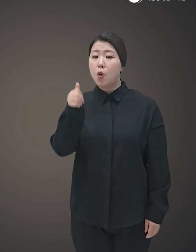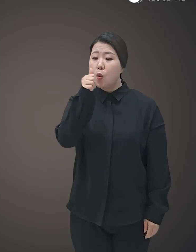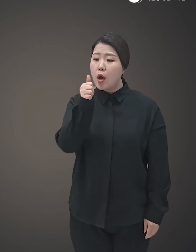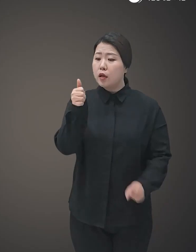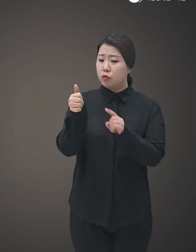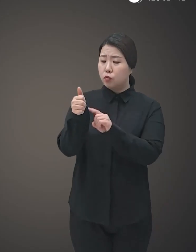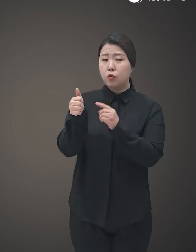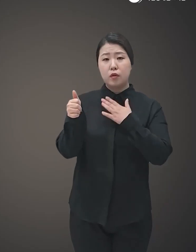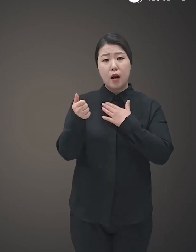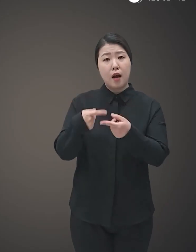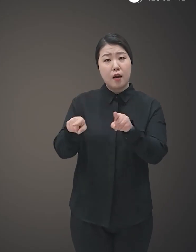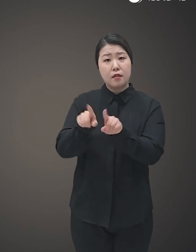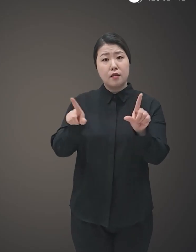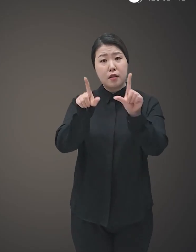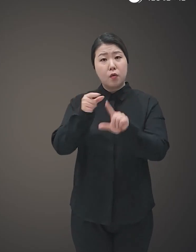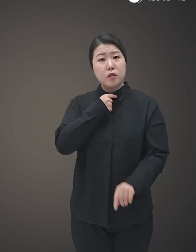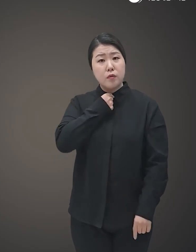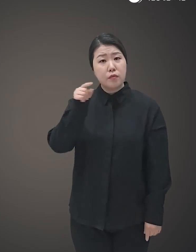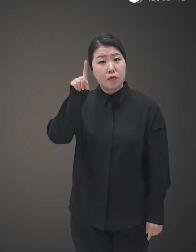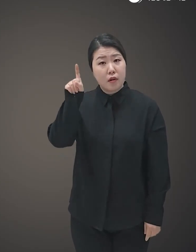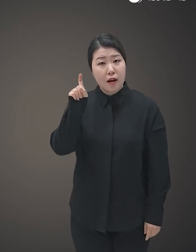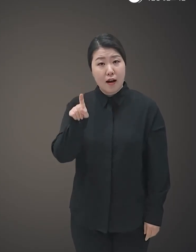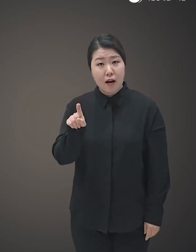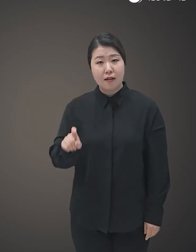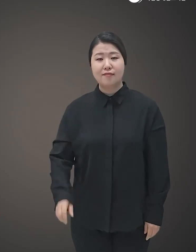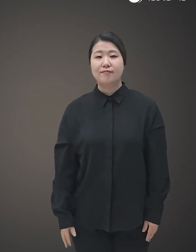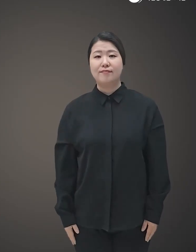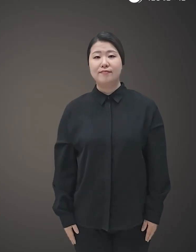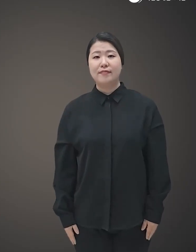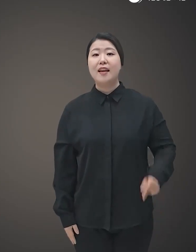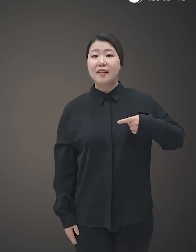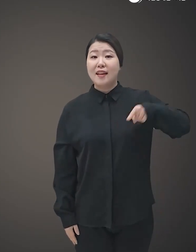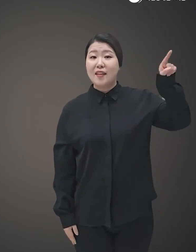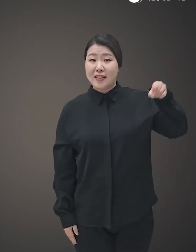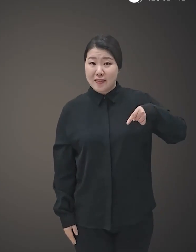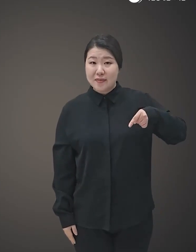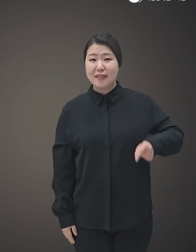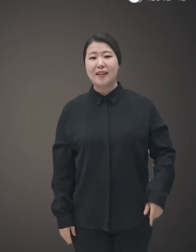고양이도 나랑 같이 살고 싶을까? 다녀왔습니다.